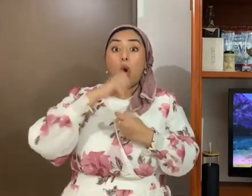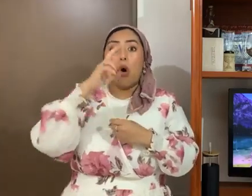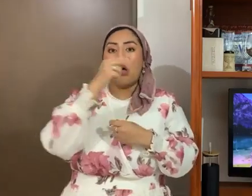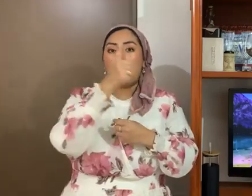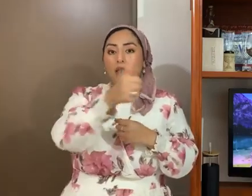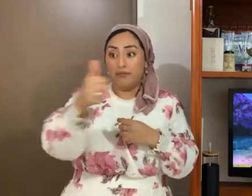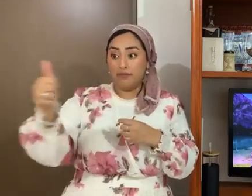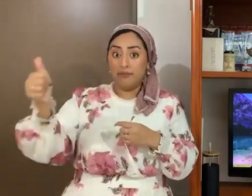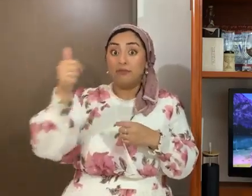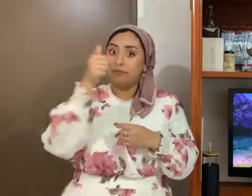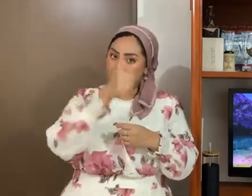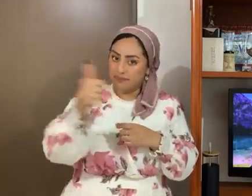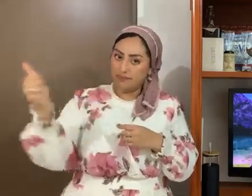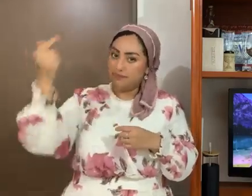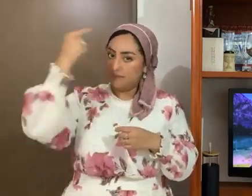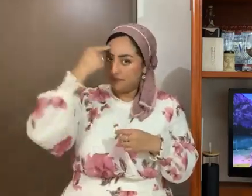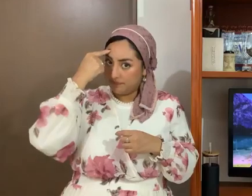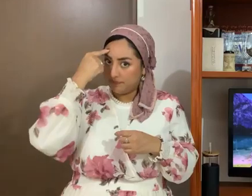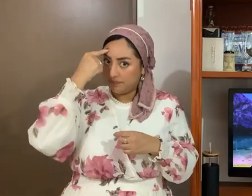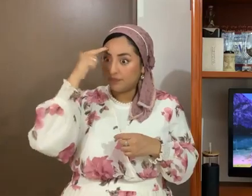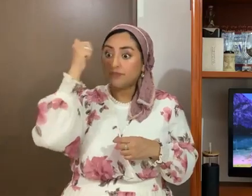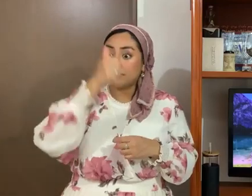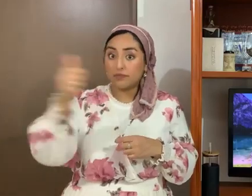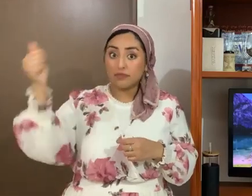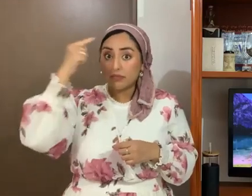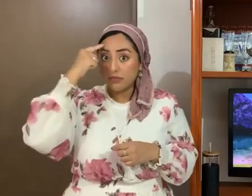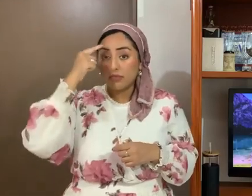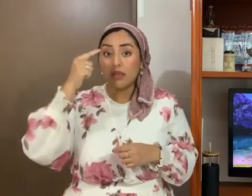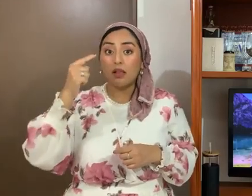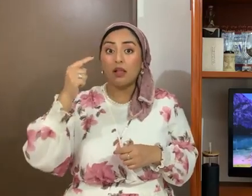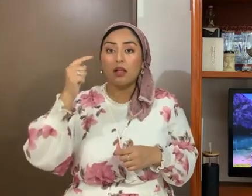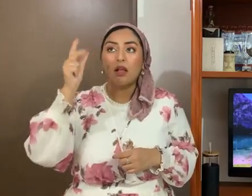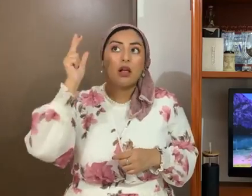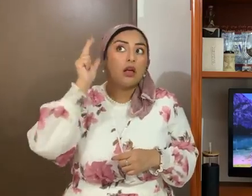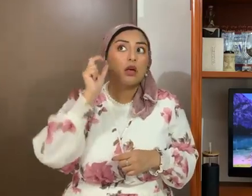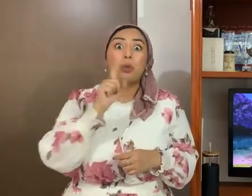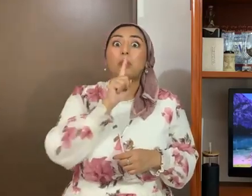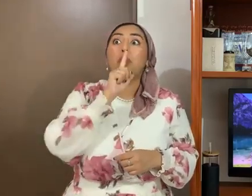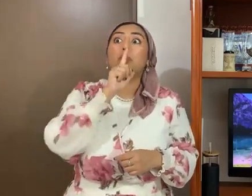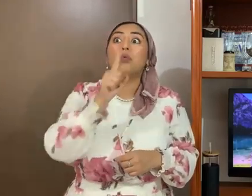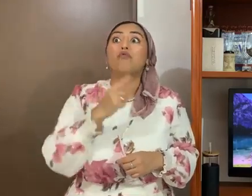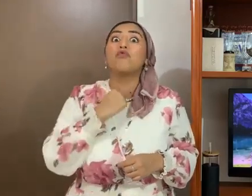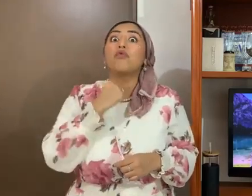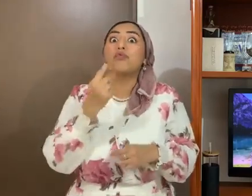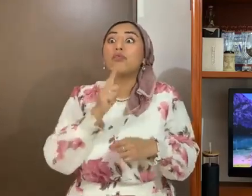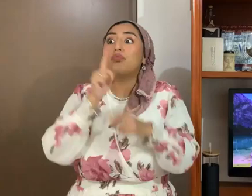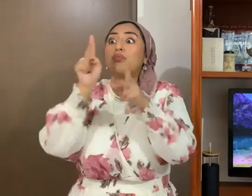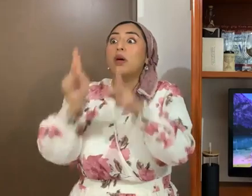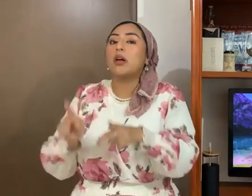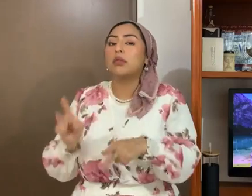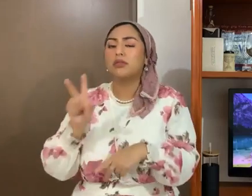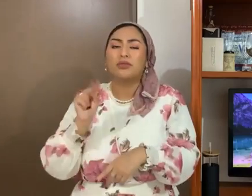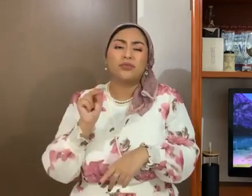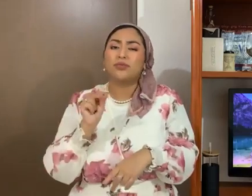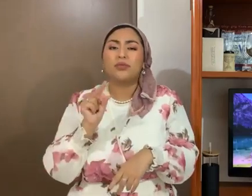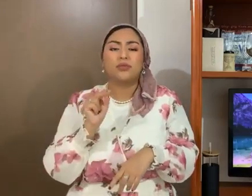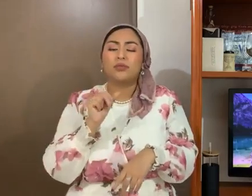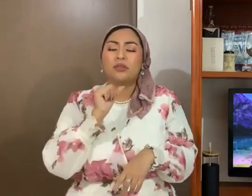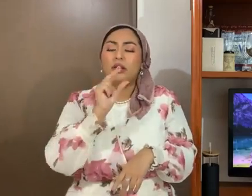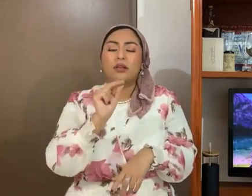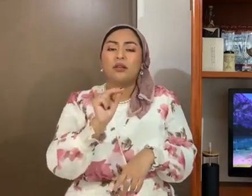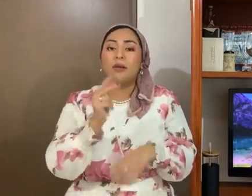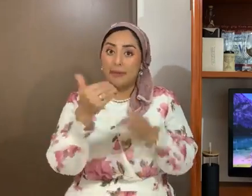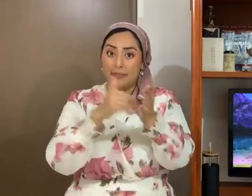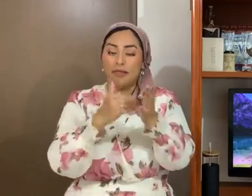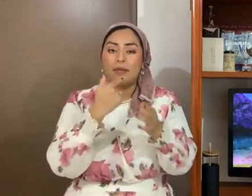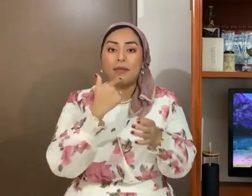y eso, aclaro, esto no es correcto, creen que les habla por voz audible. Yahweh no habla con voz audible.